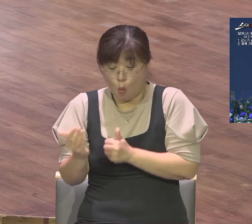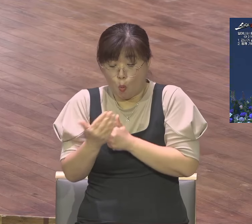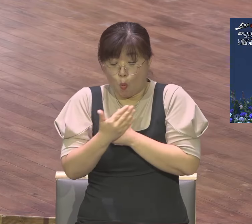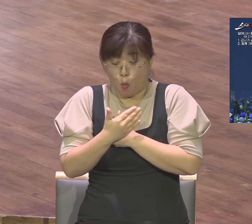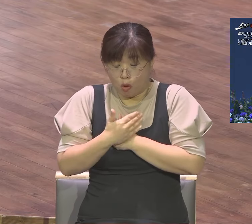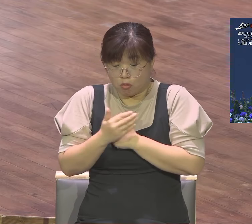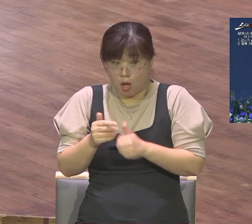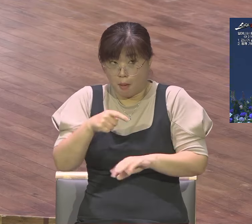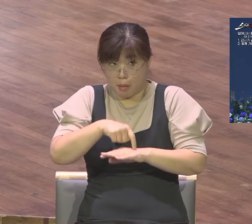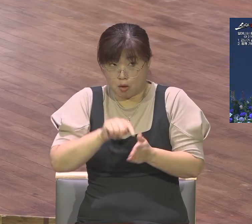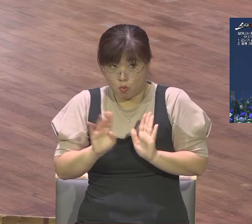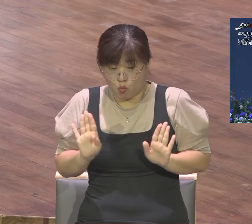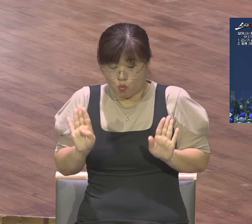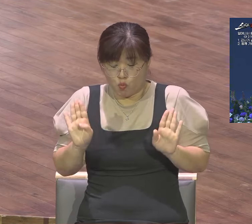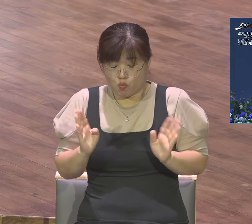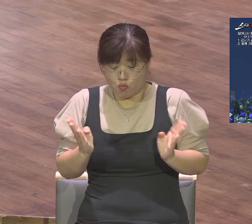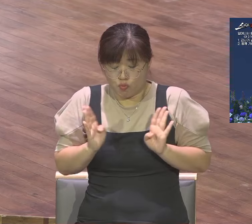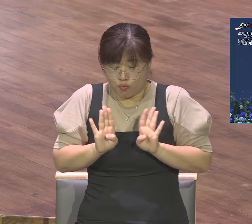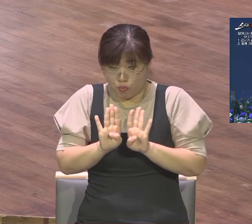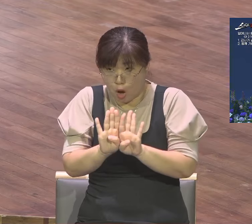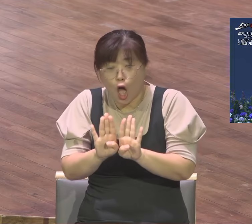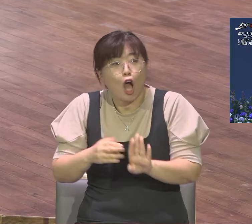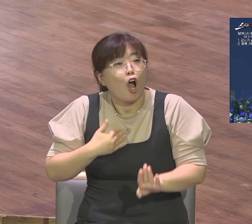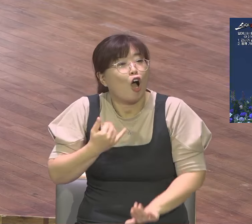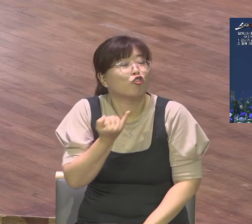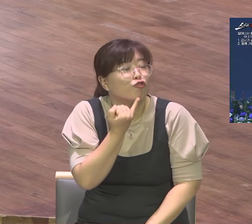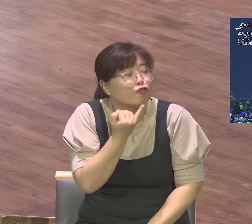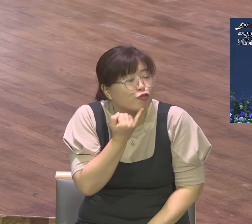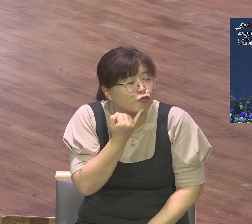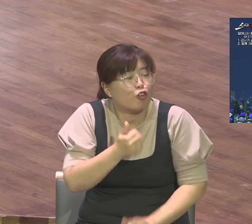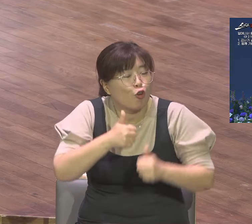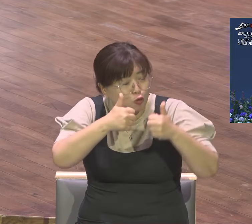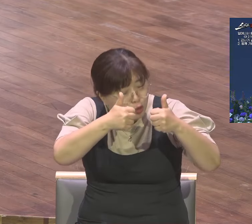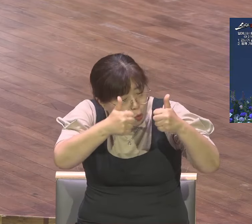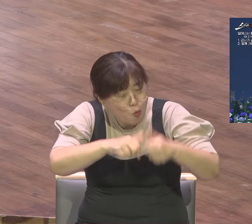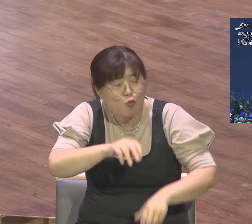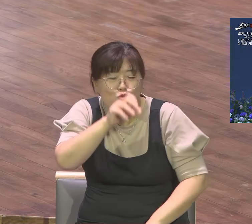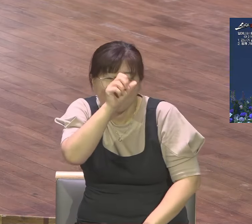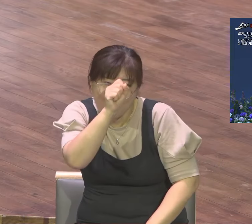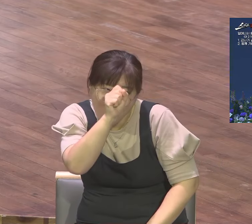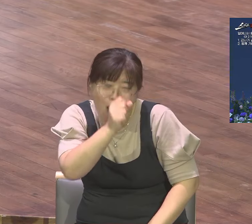복음의 눈으로 긍정적으로 격려하고 칭찬하고 위로하고